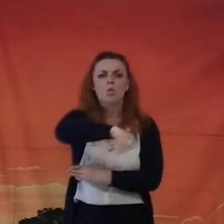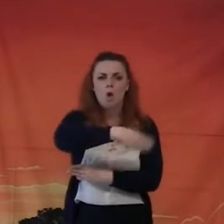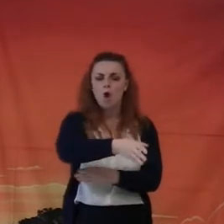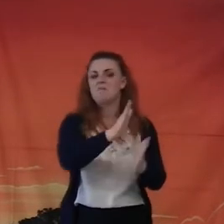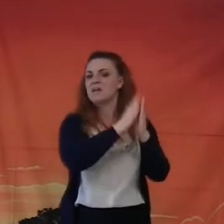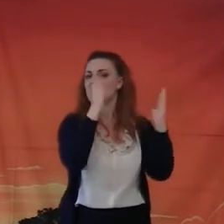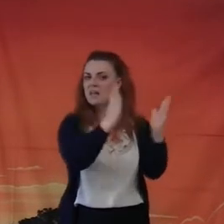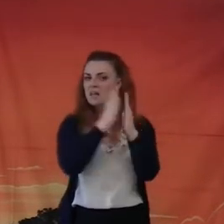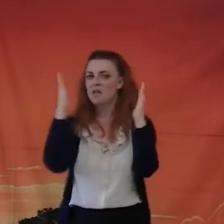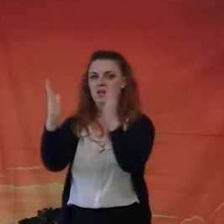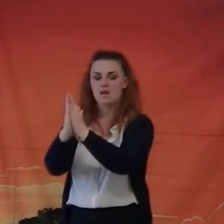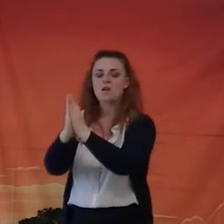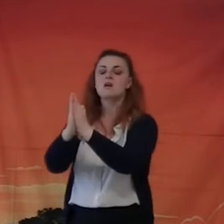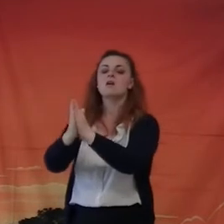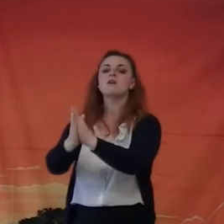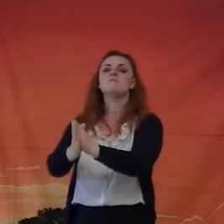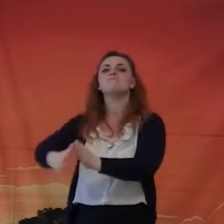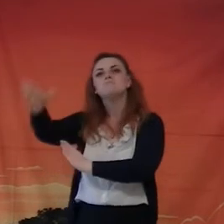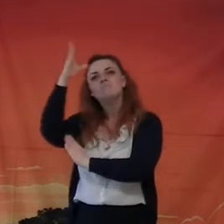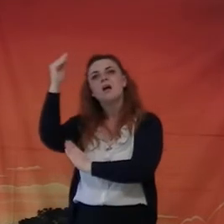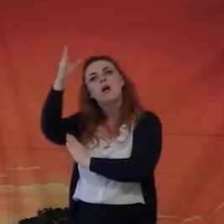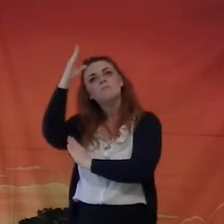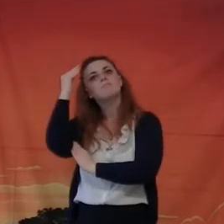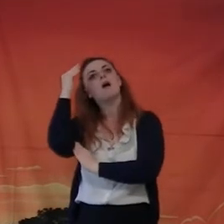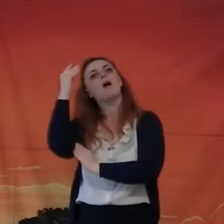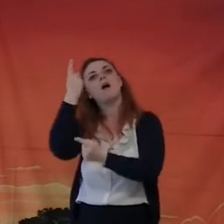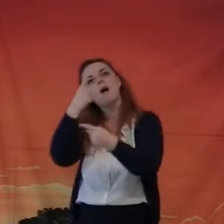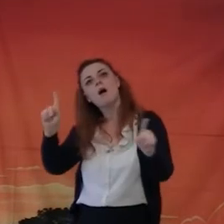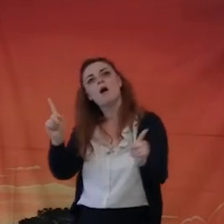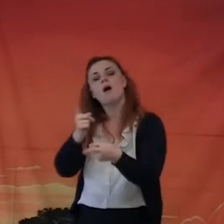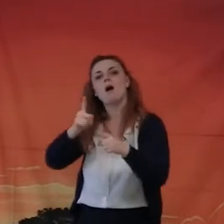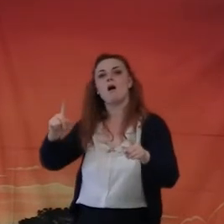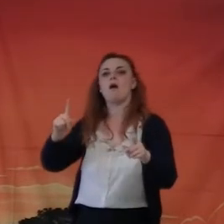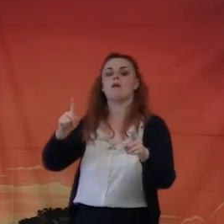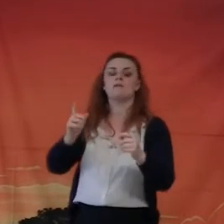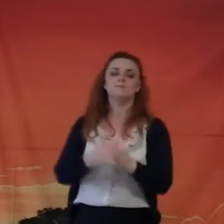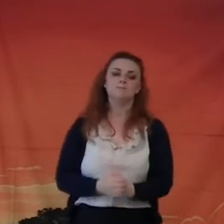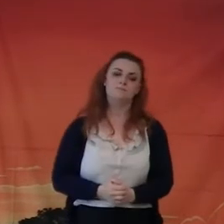e cantare per il Signore. E cos'altro?